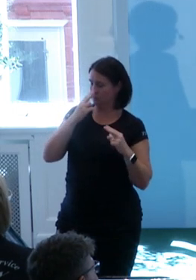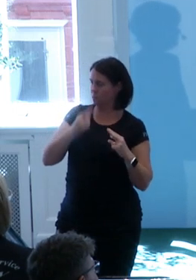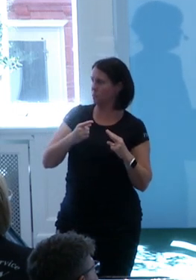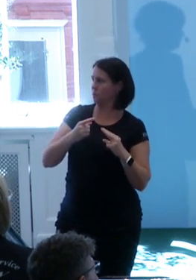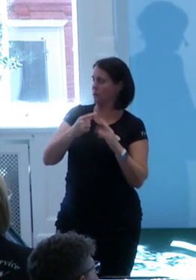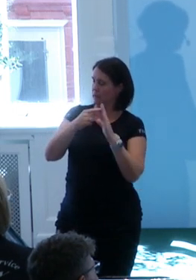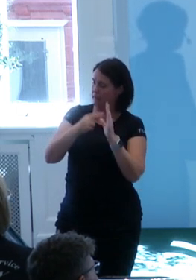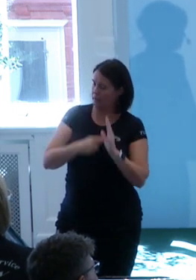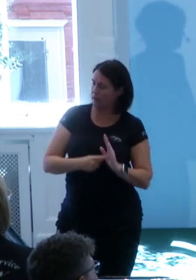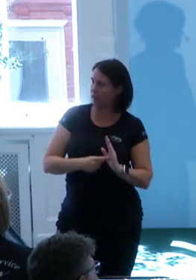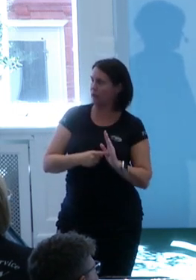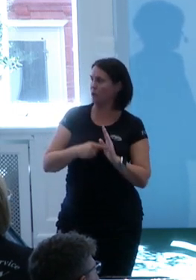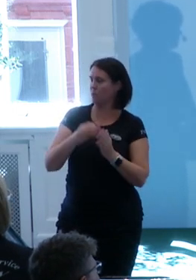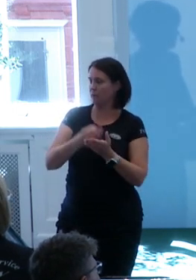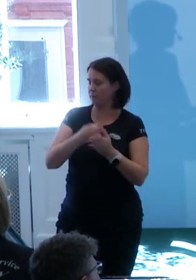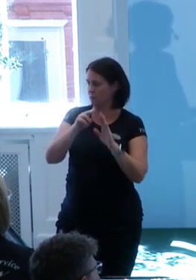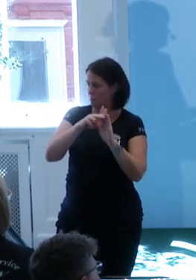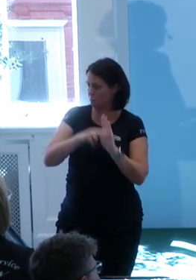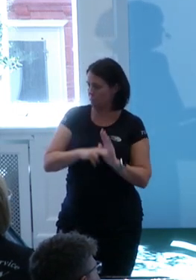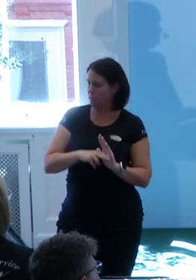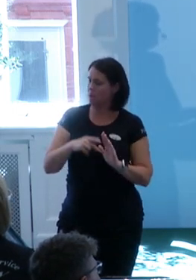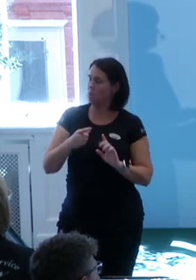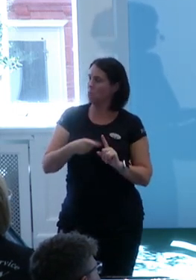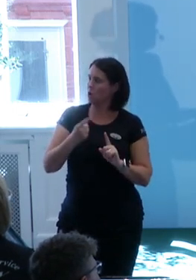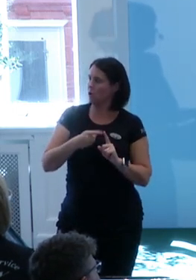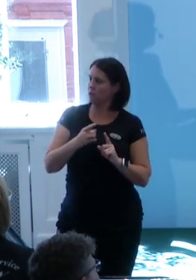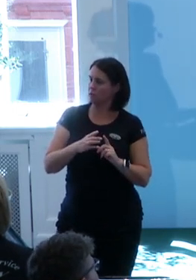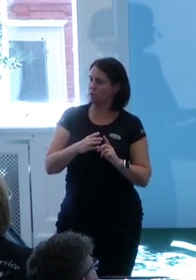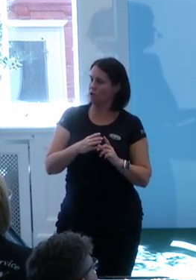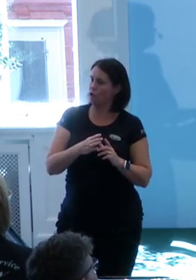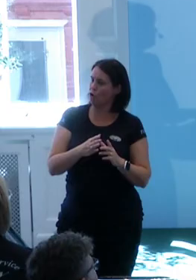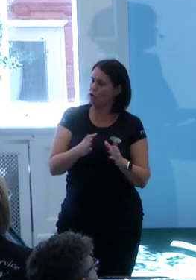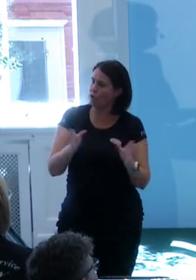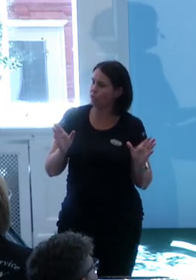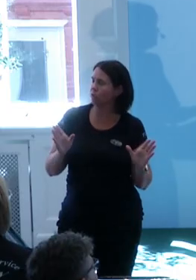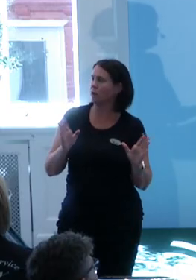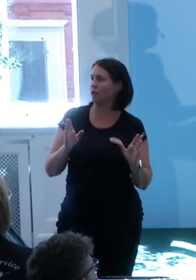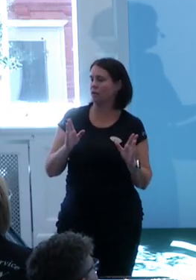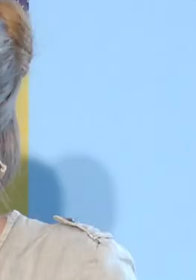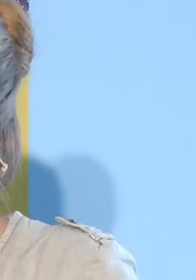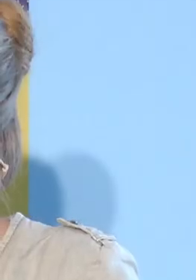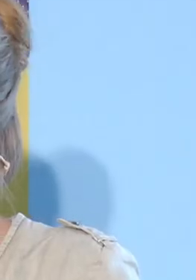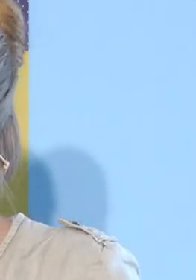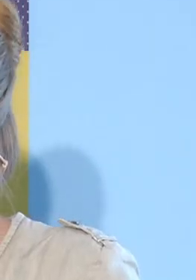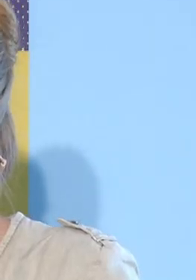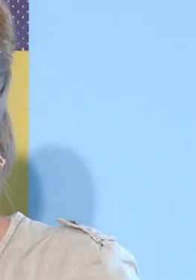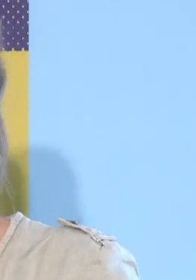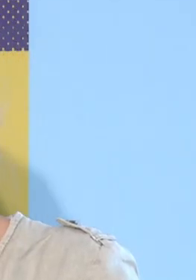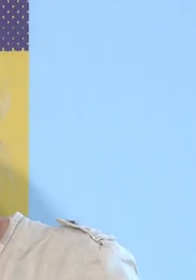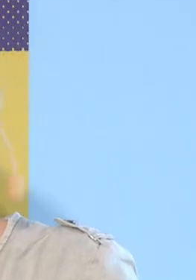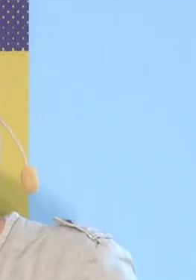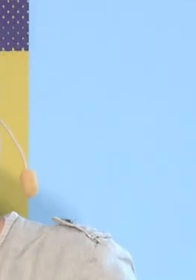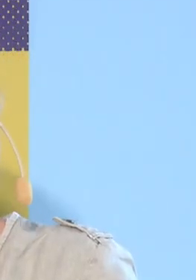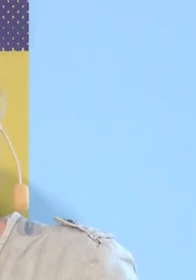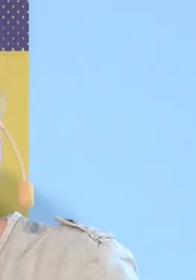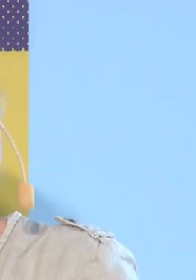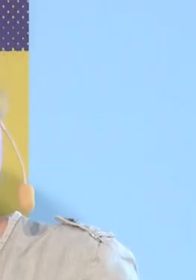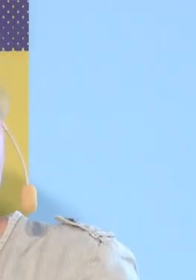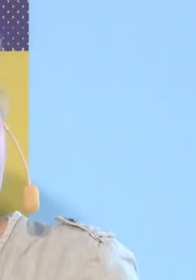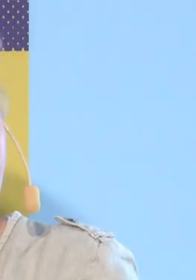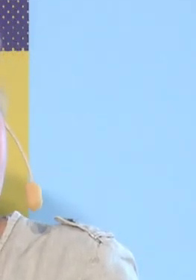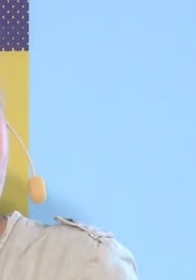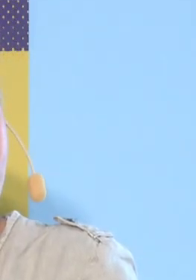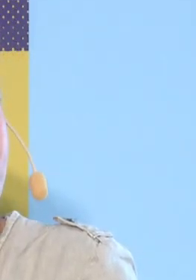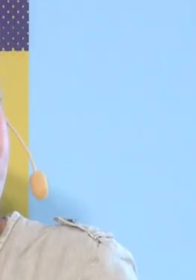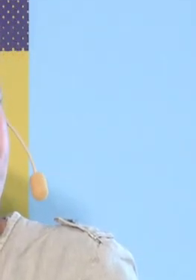regelskrivningar vi har med parkeringsnormer och att man börjar luckra upp på det där när man bygger nytt, att man inte kanske måste ha lika många bilparkeringar som normen har sagt tidigare,